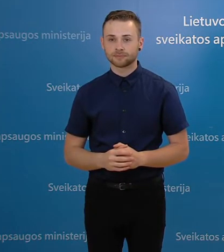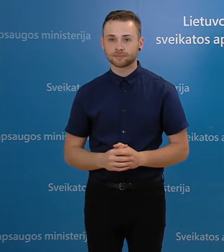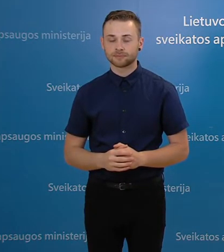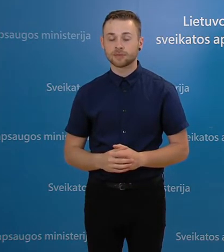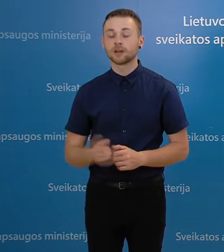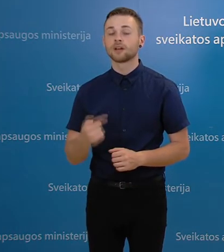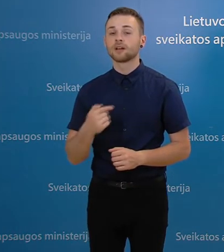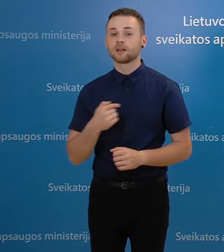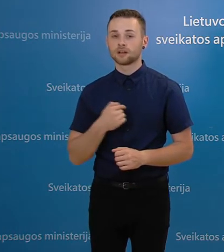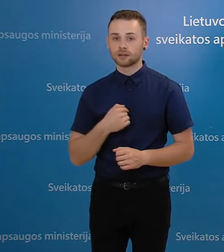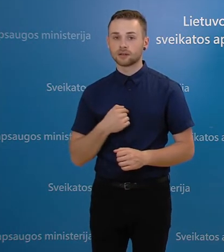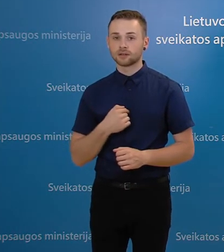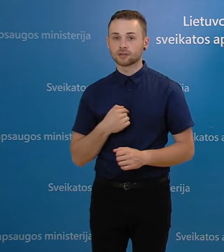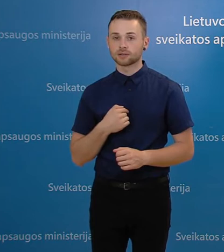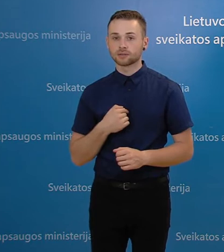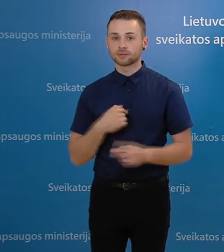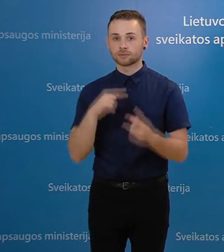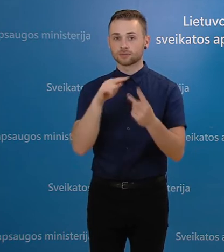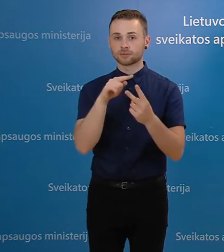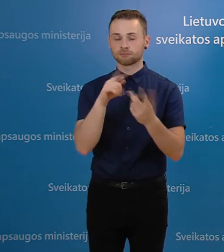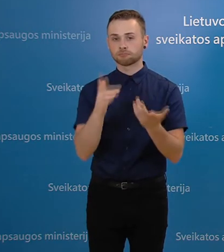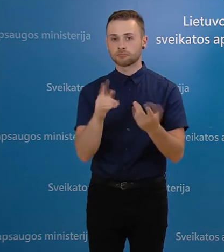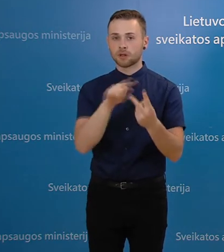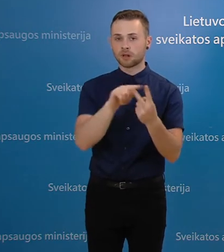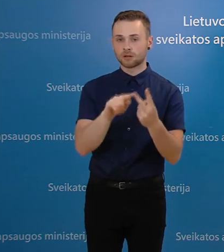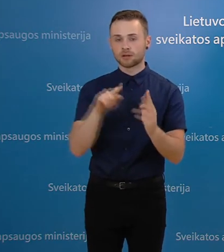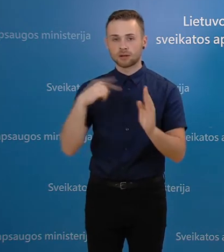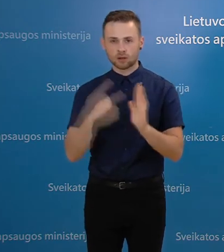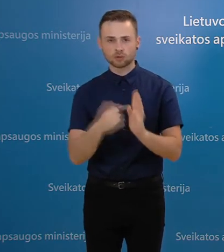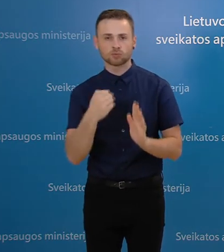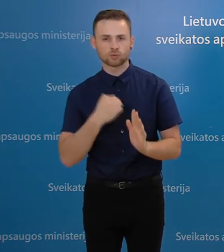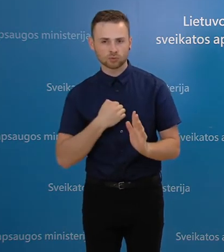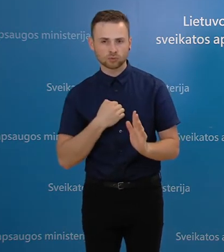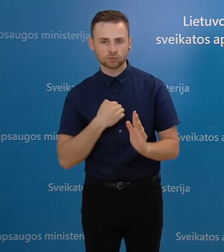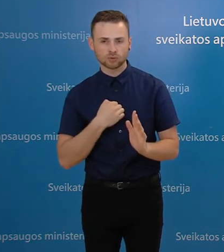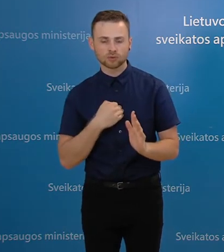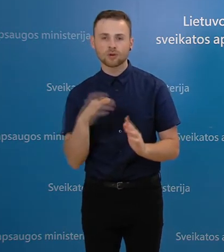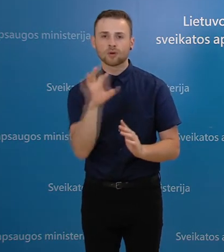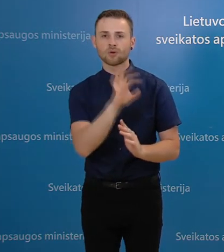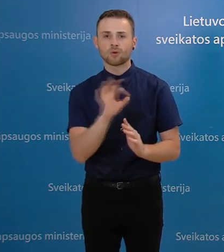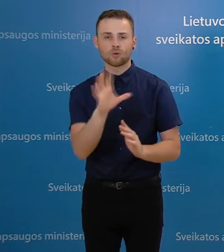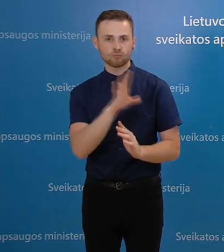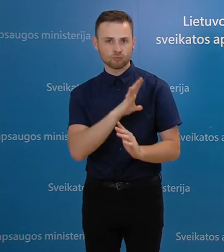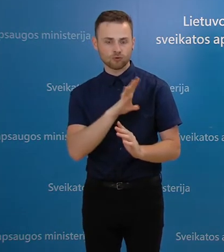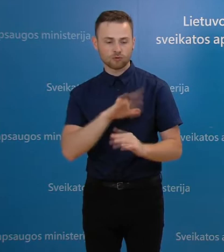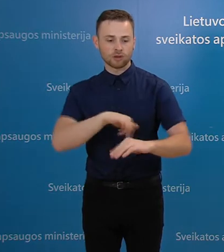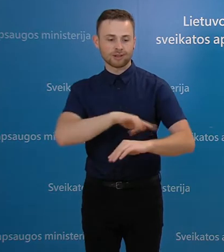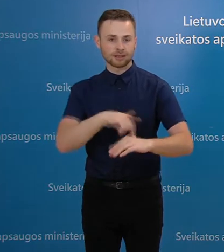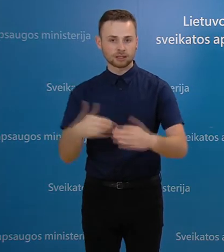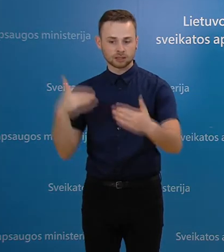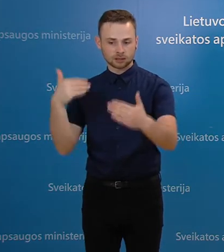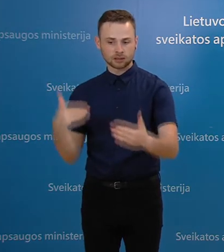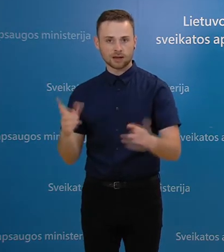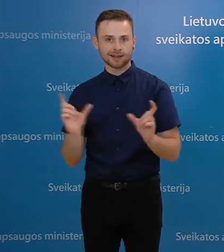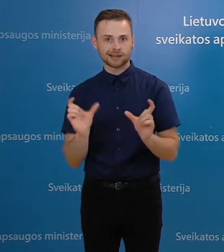Aš turiu du konkrečius, net ne klausimus, o tiesiog momentus iš karantininio vadinamojo, reiškia,